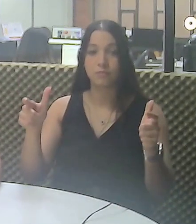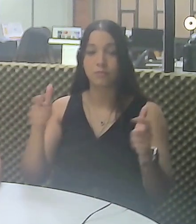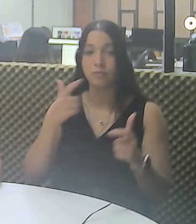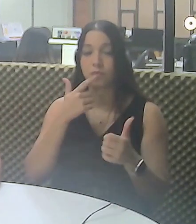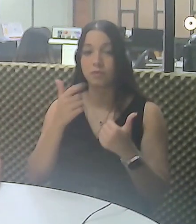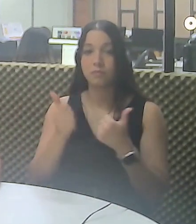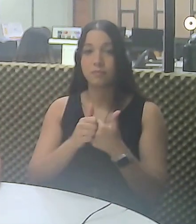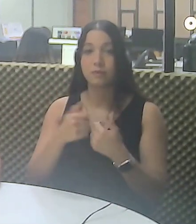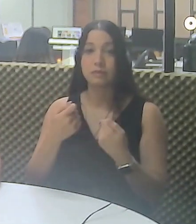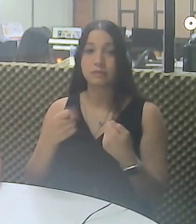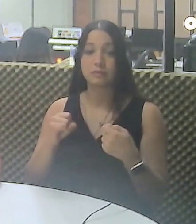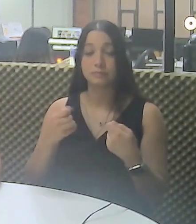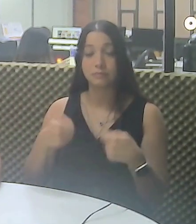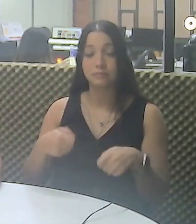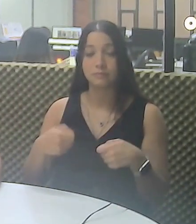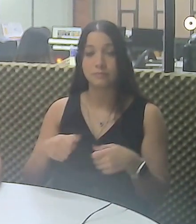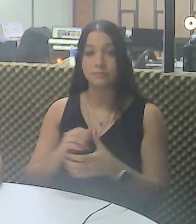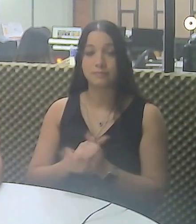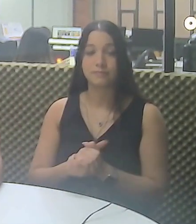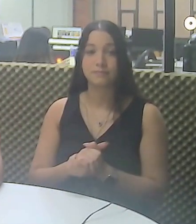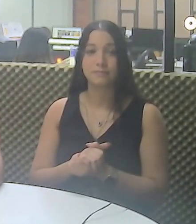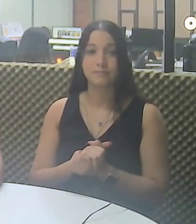em que houver necessidade.